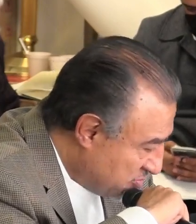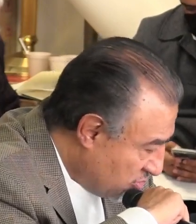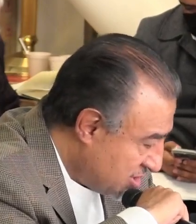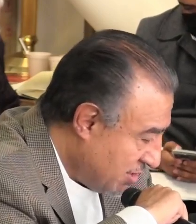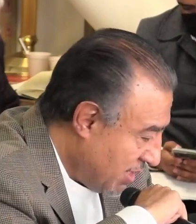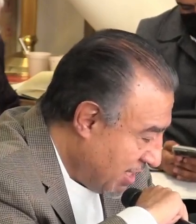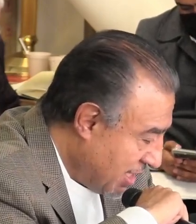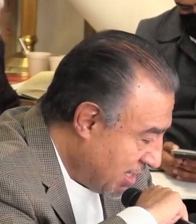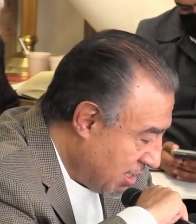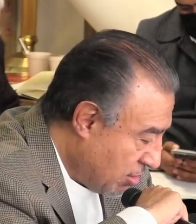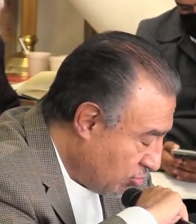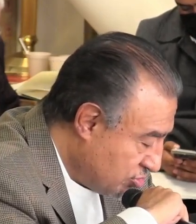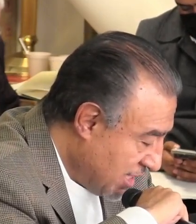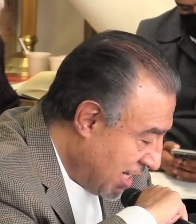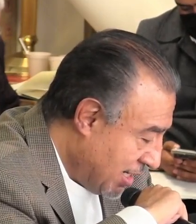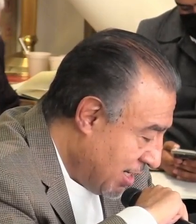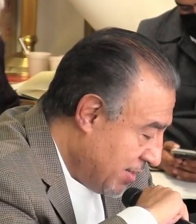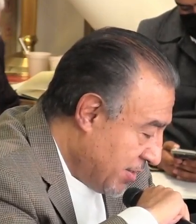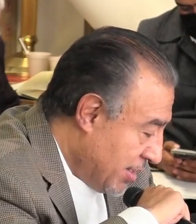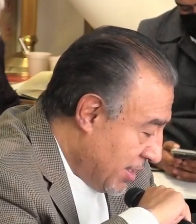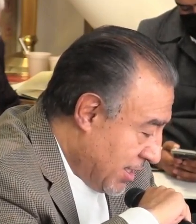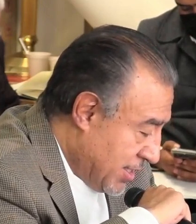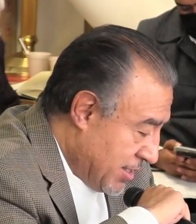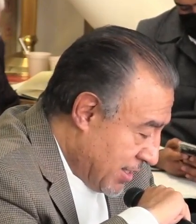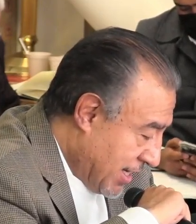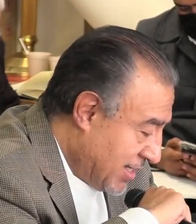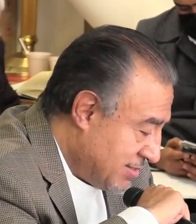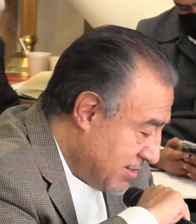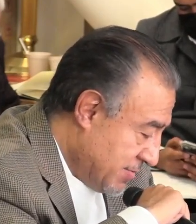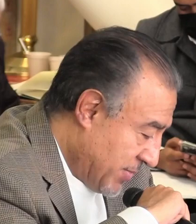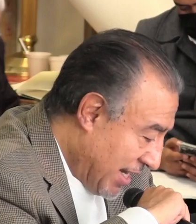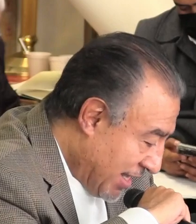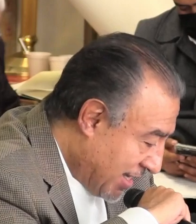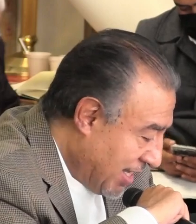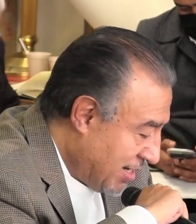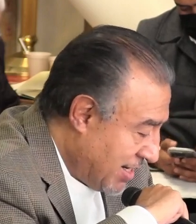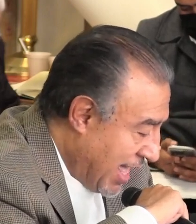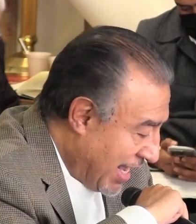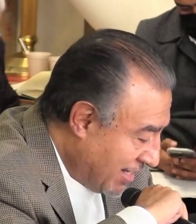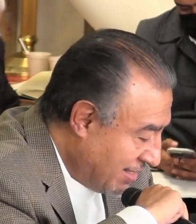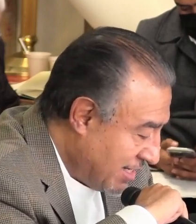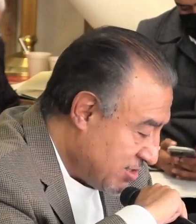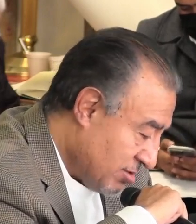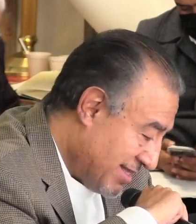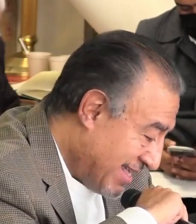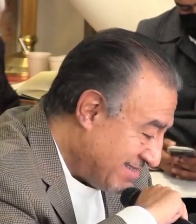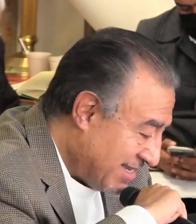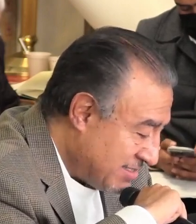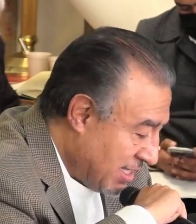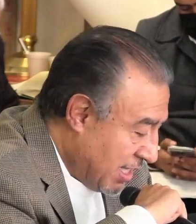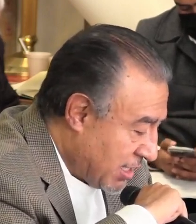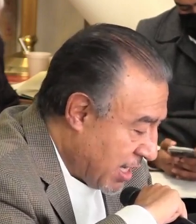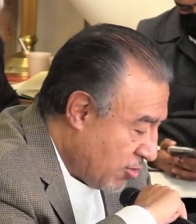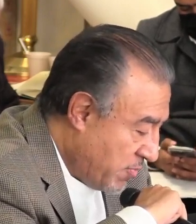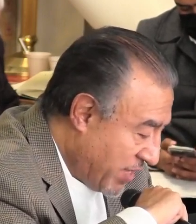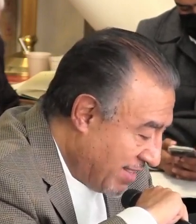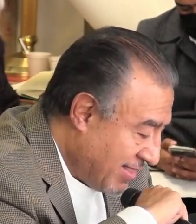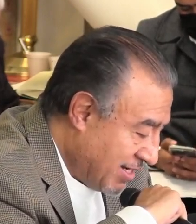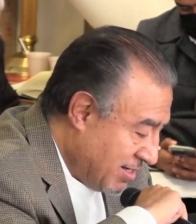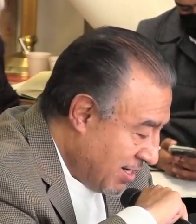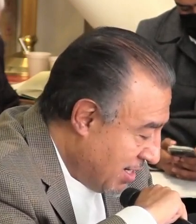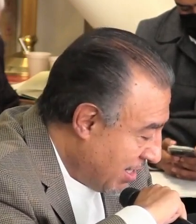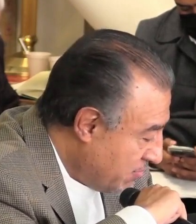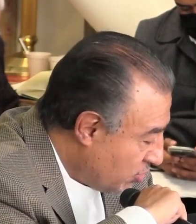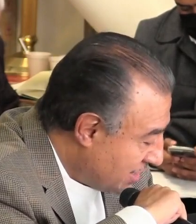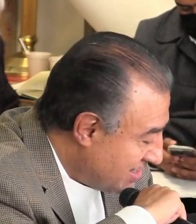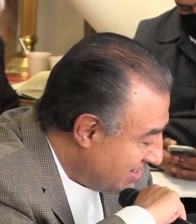una responsabilidad crucial, que es elegir a líderes o lideresas que